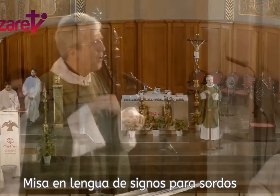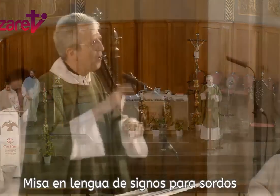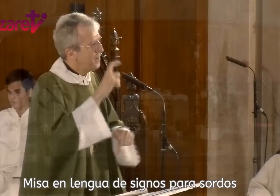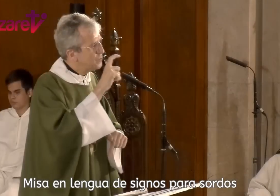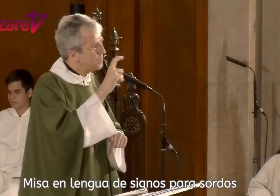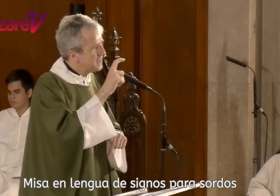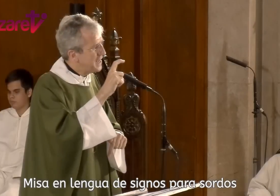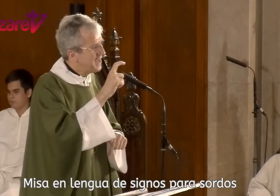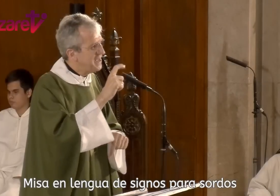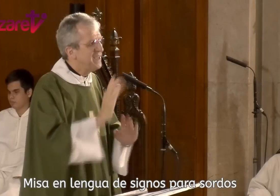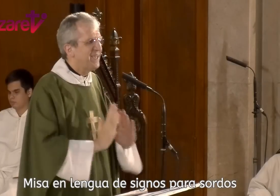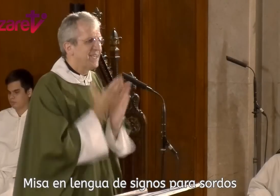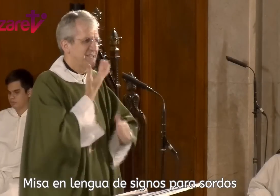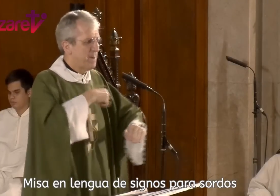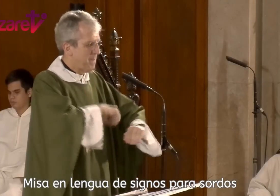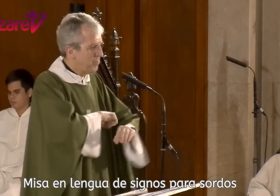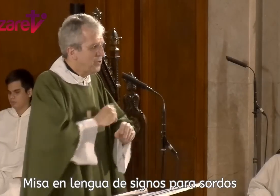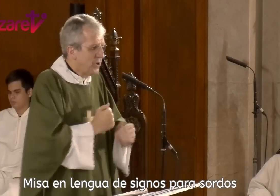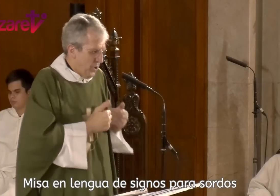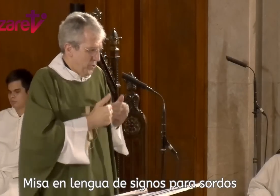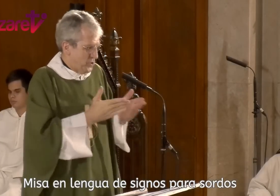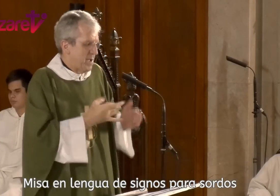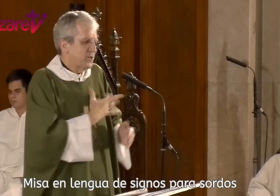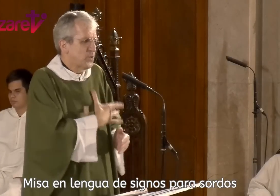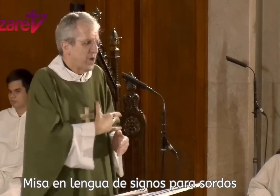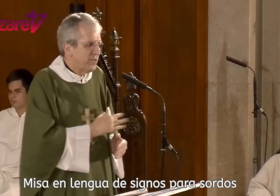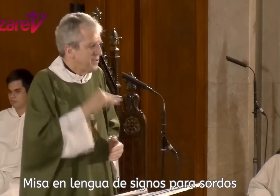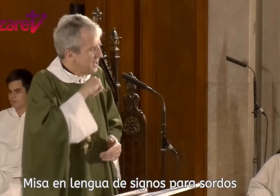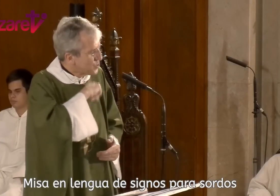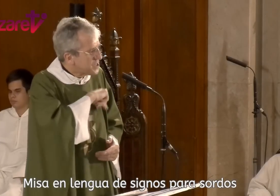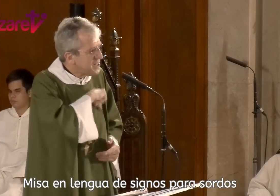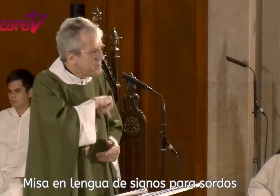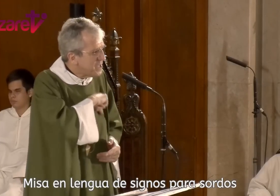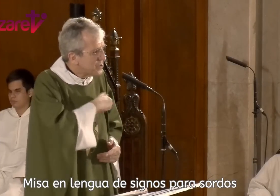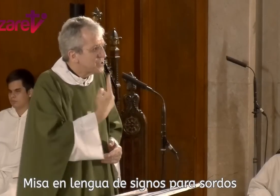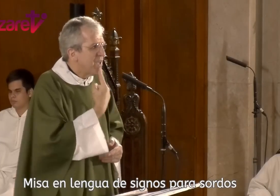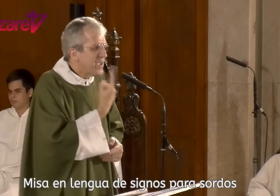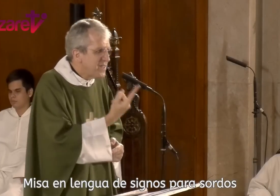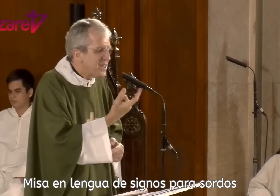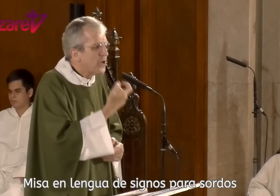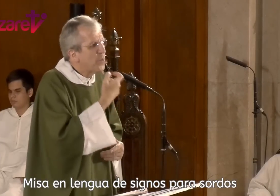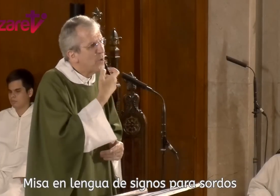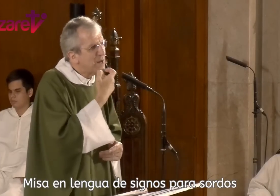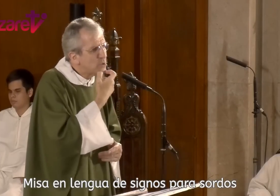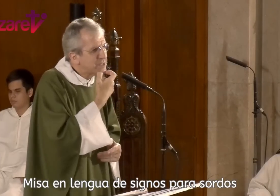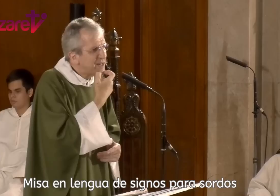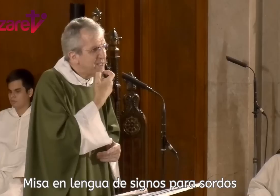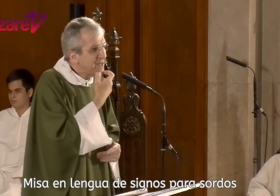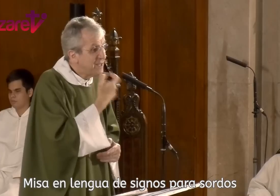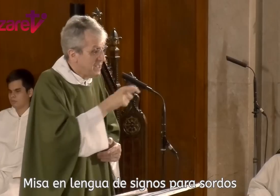Hoy veremos un pasaje en que San Pablo nos abre su corazón y sus sentimientos y dice cómo le gustaría